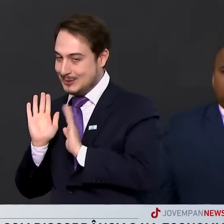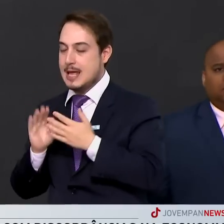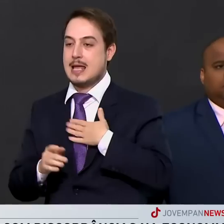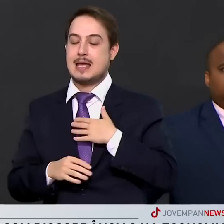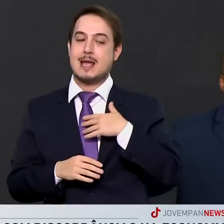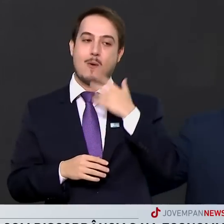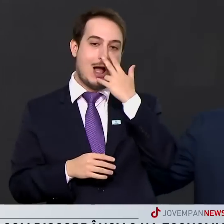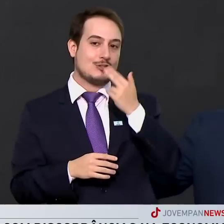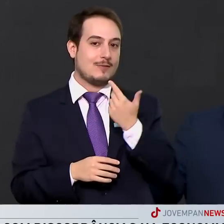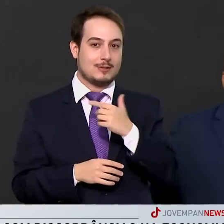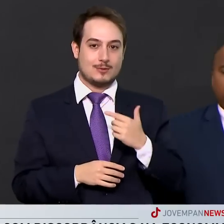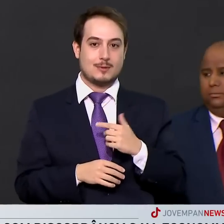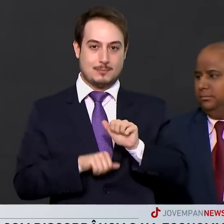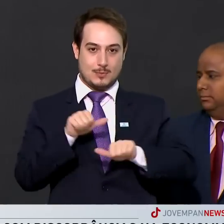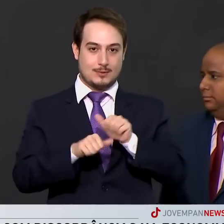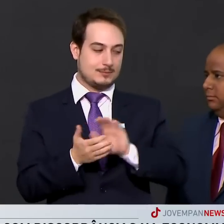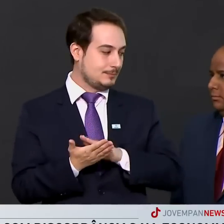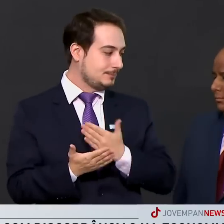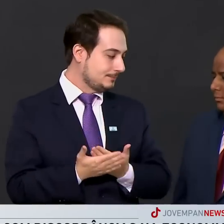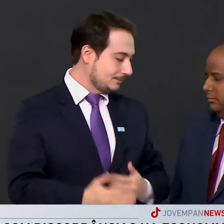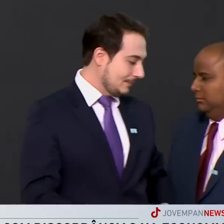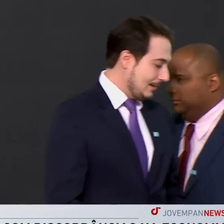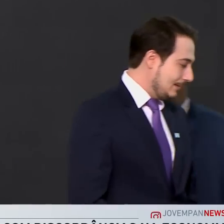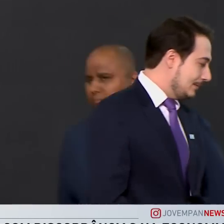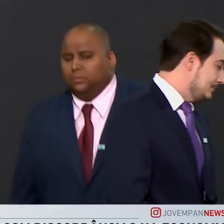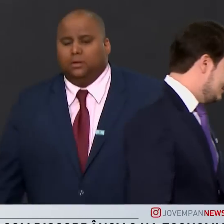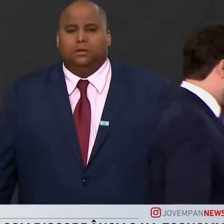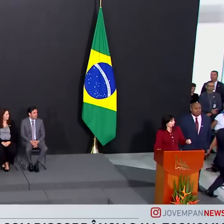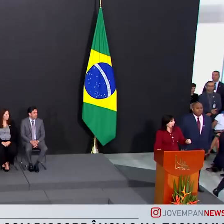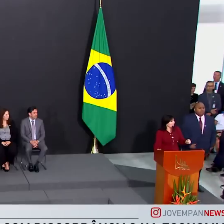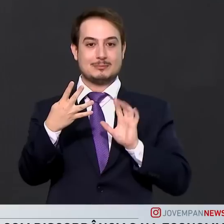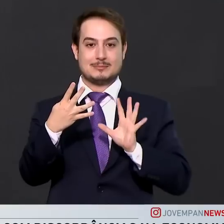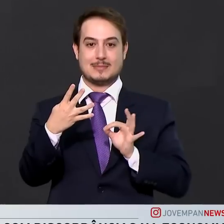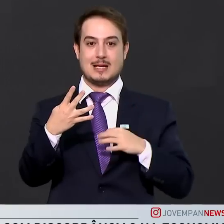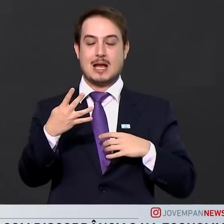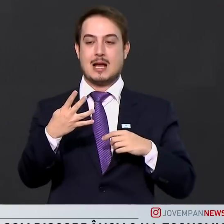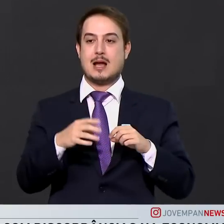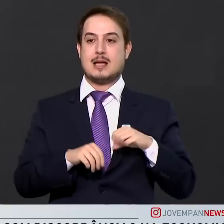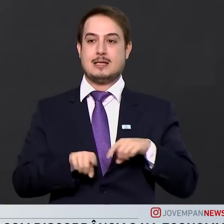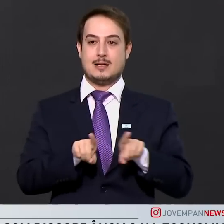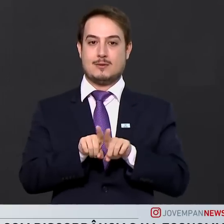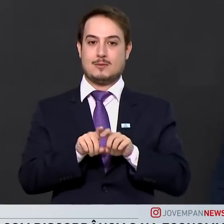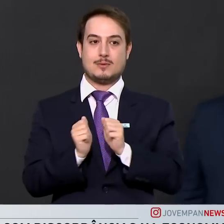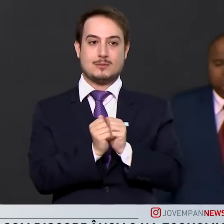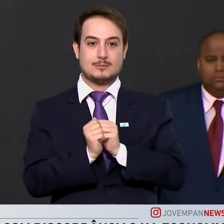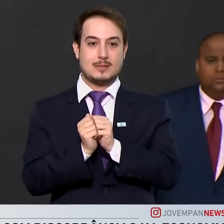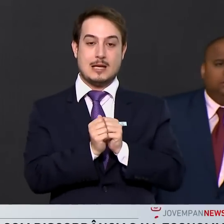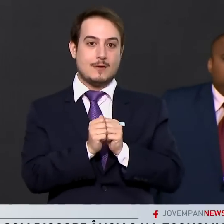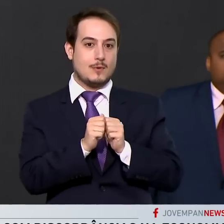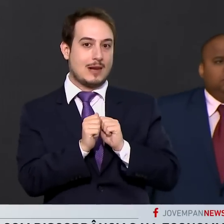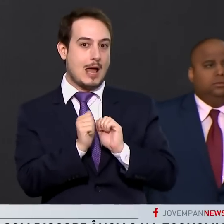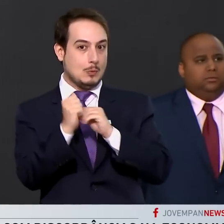esperou 30 anos por essa mudança, mas antes compartilhou uma confidência. Aqui eu faço uma